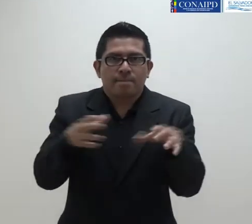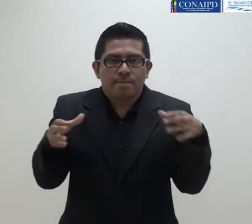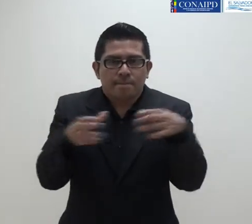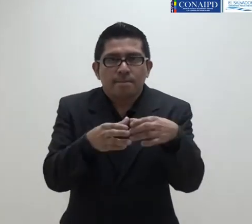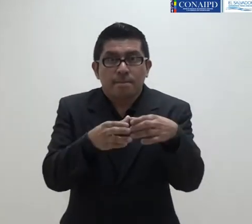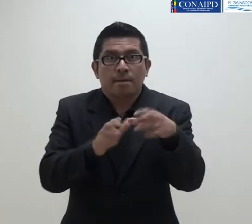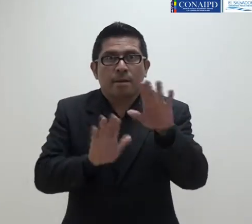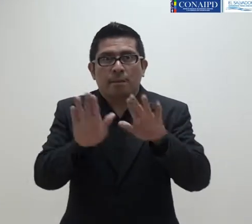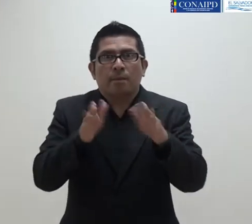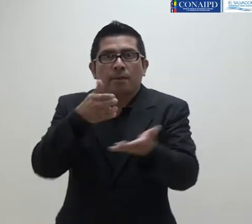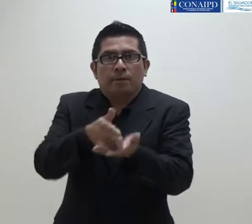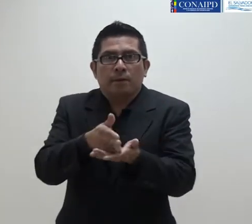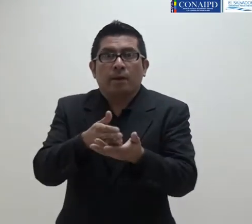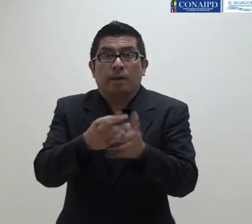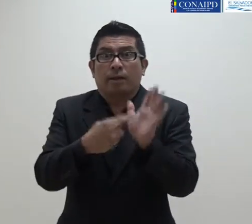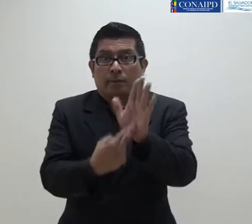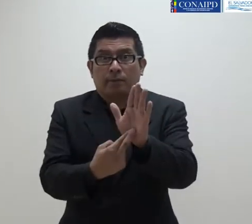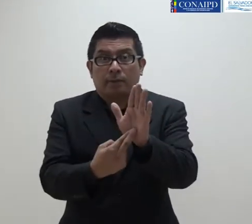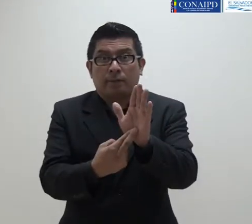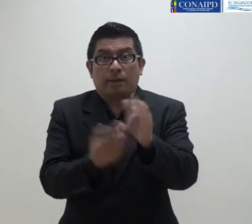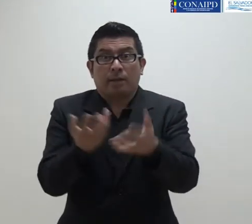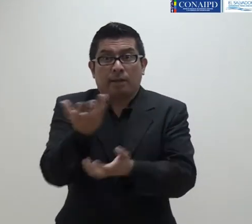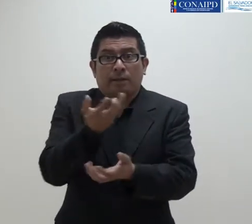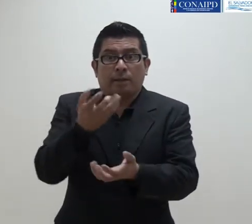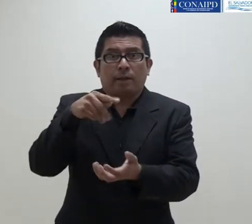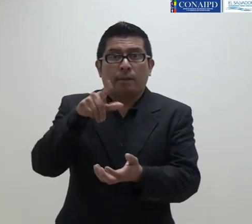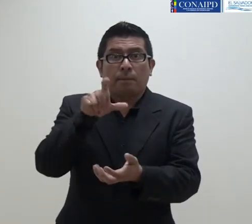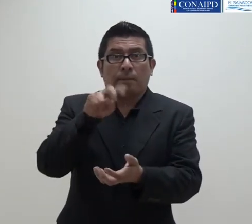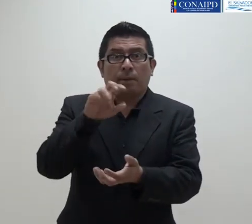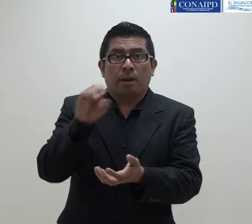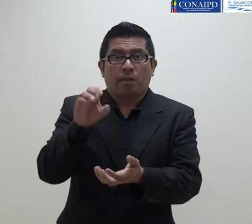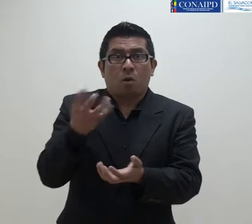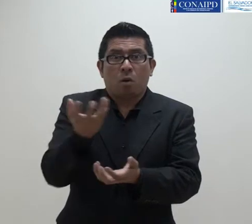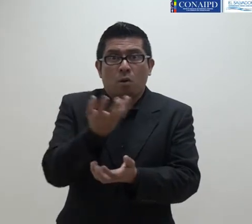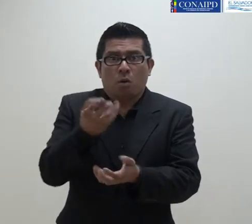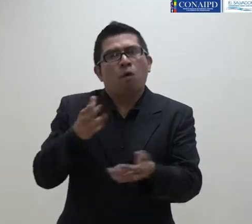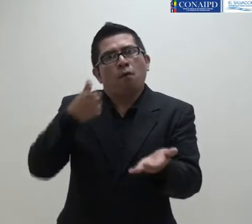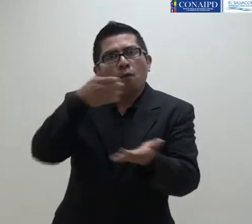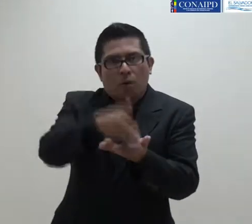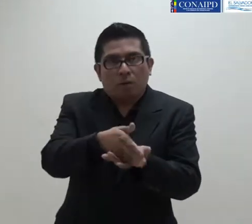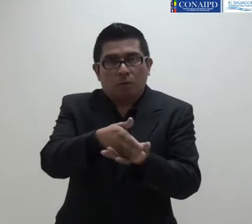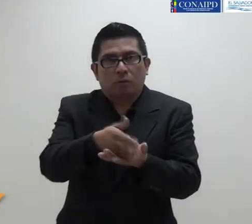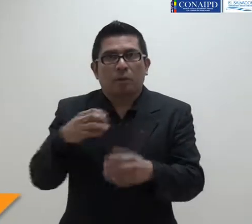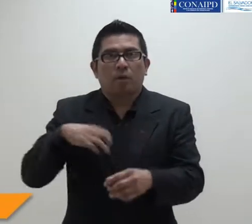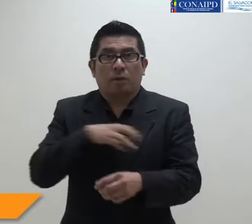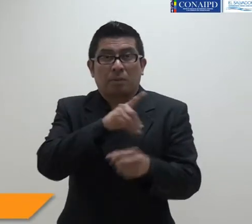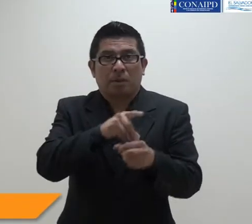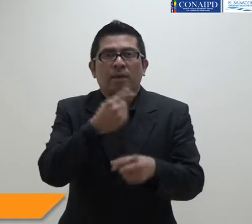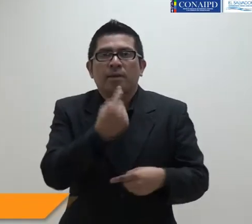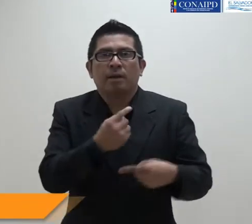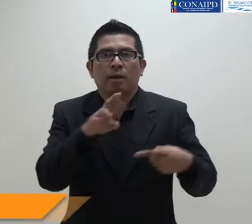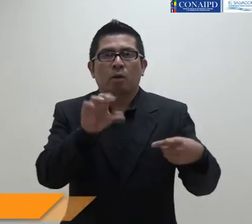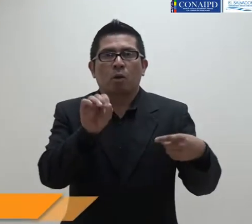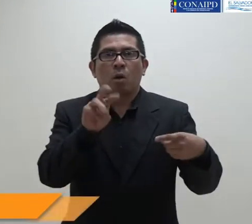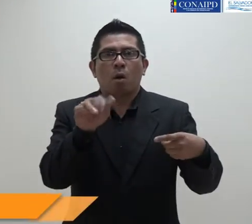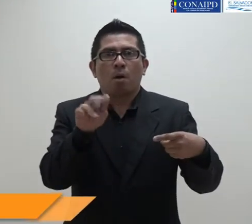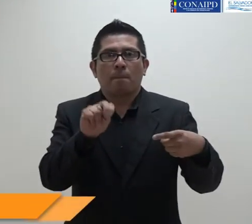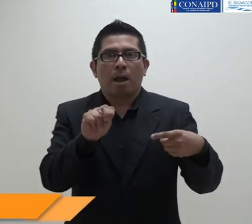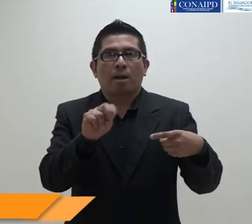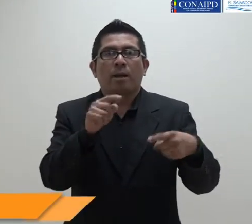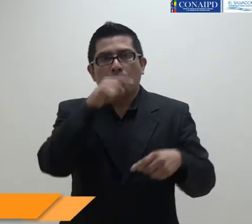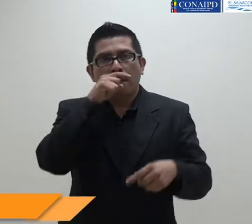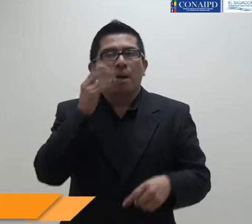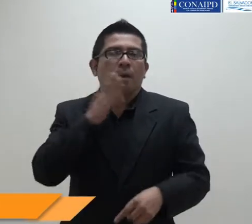de la participación de concejales del Pleno del CONAIPD, representantes de diversos sectores, entre ellos el señor Román Torres, del sector